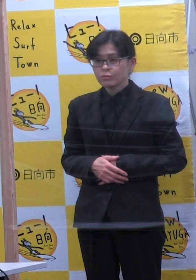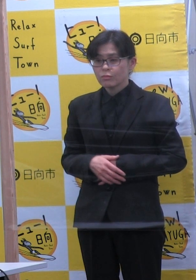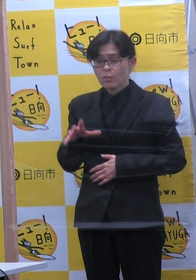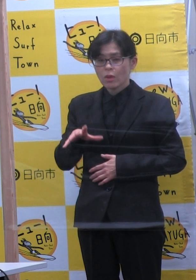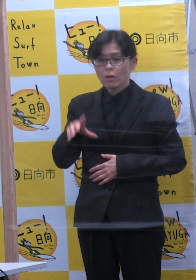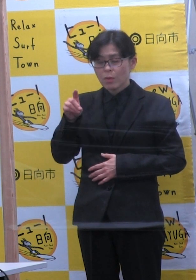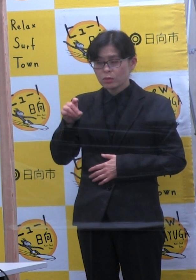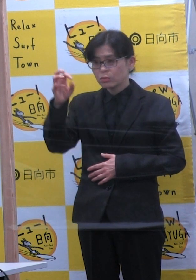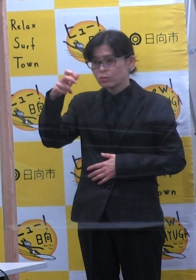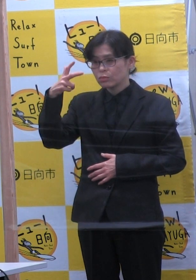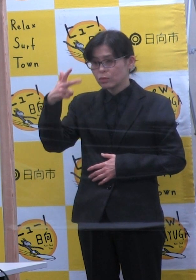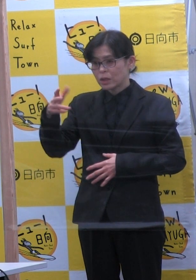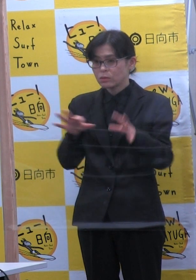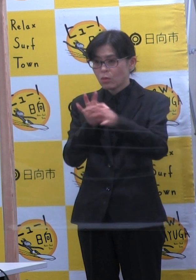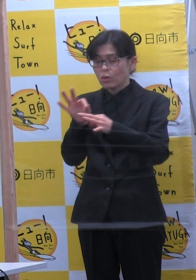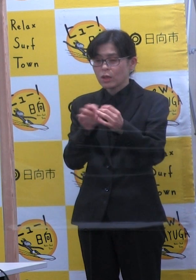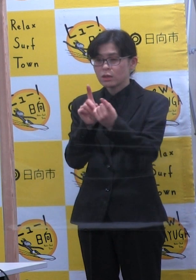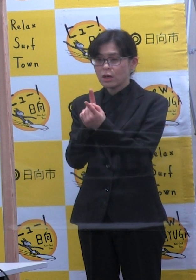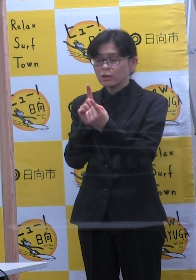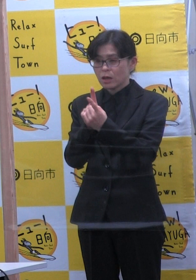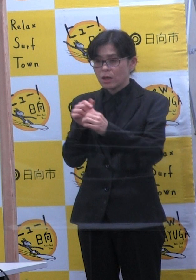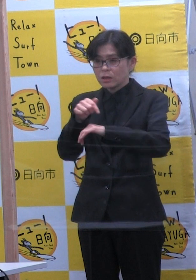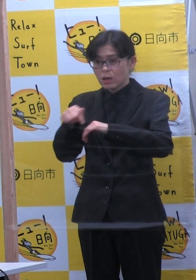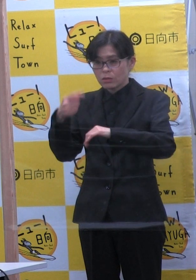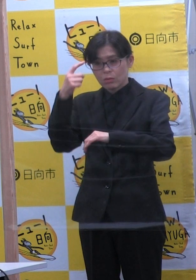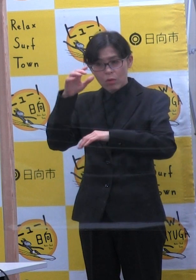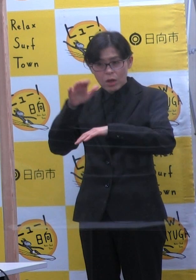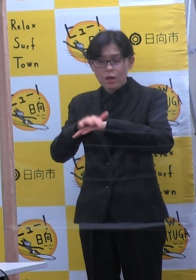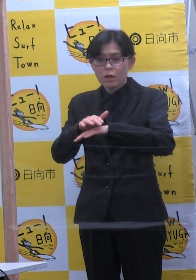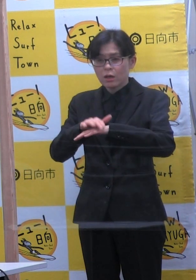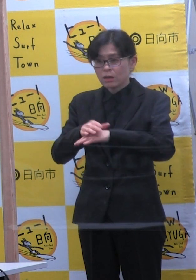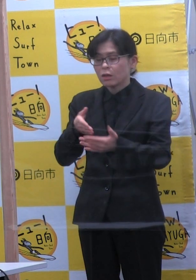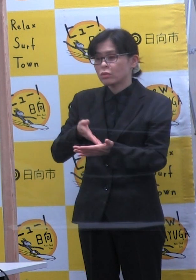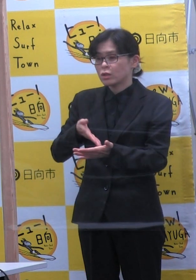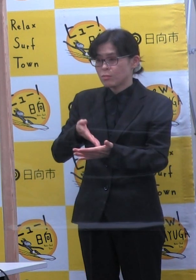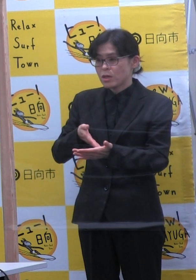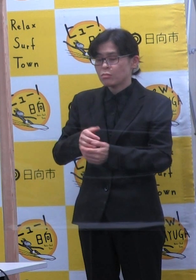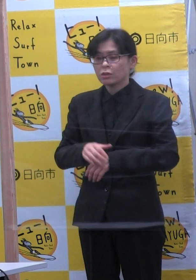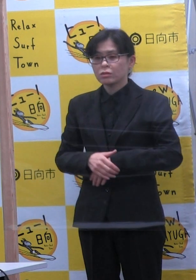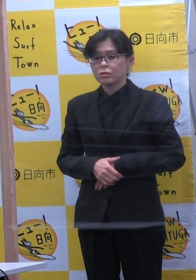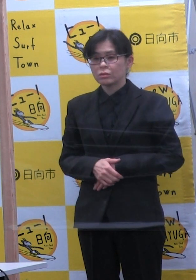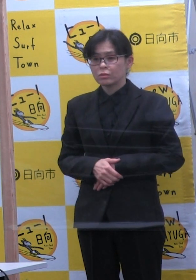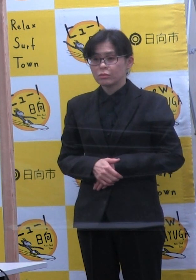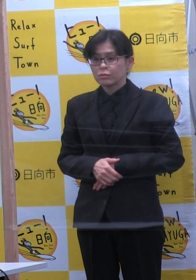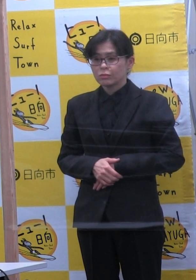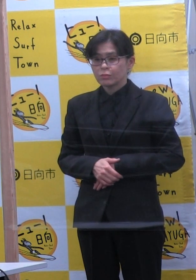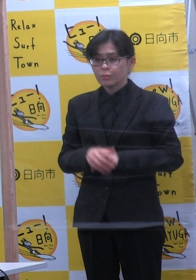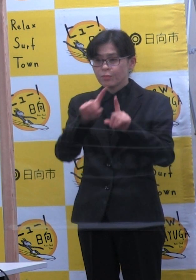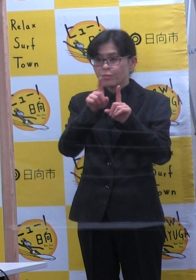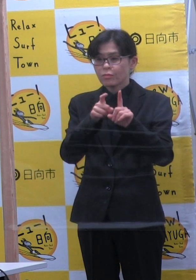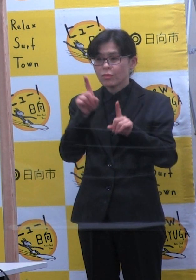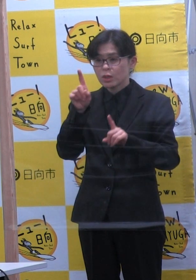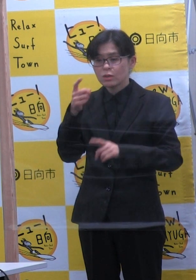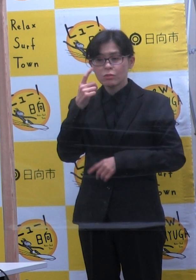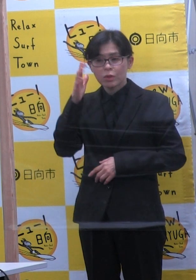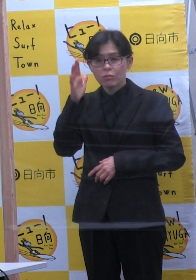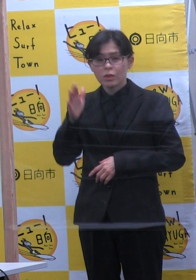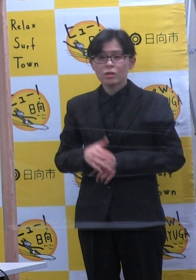まず本市の経済対策等の考え方について説明をいたします。1ページをご覧